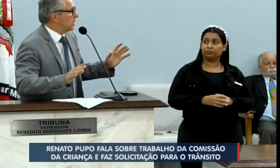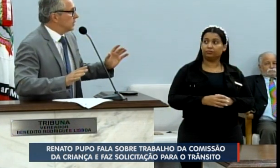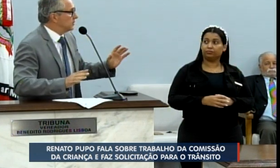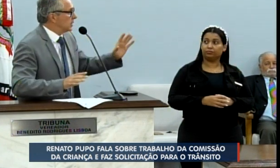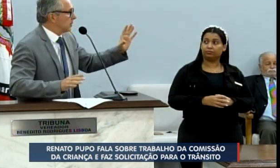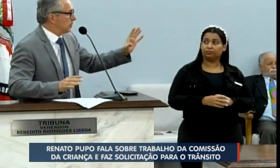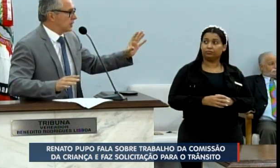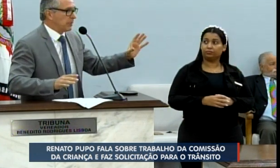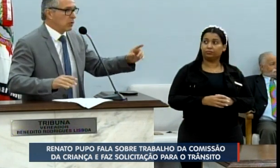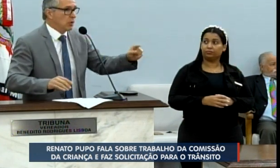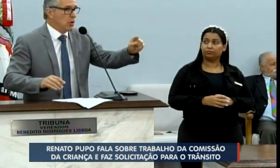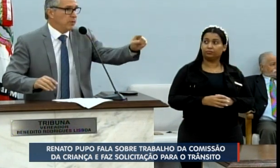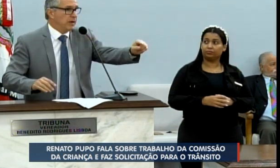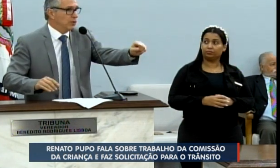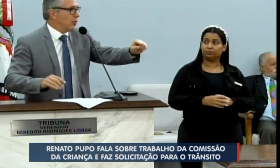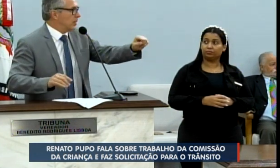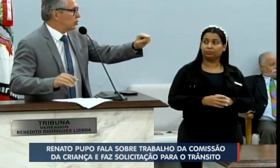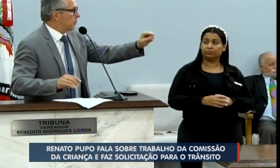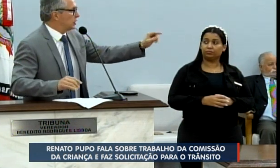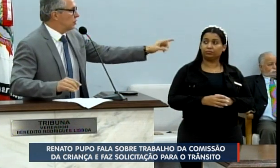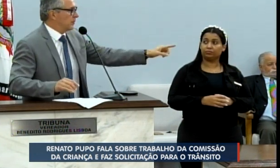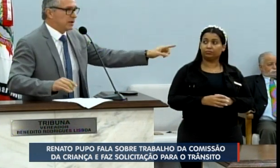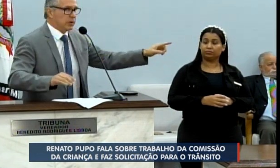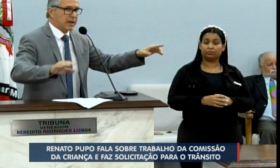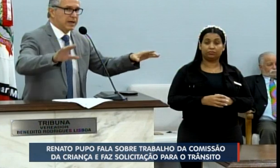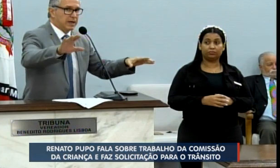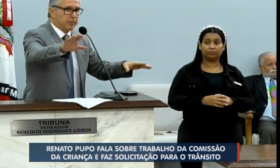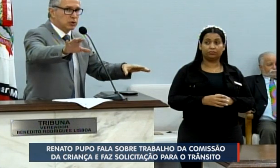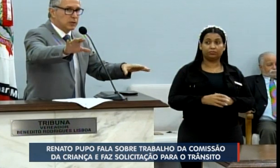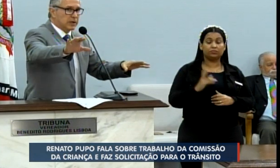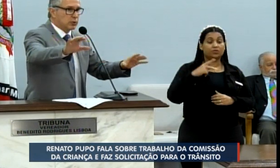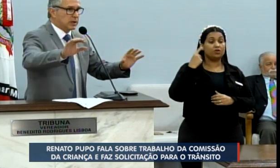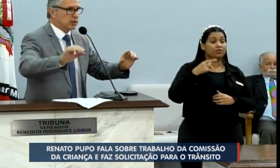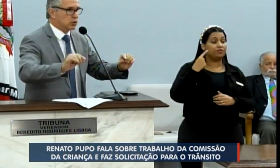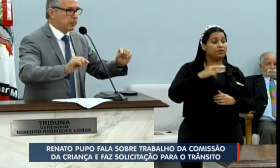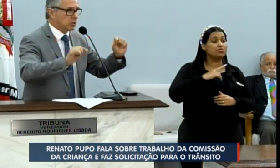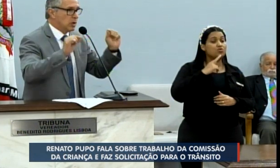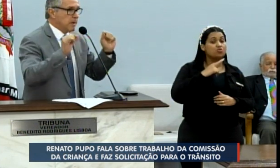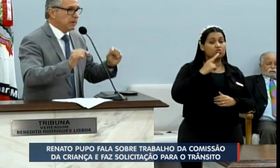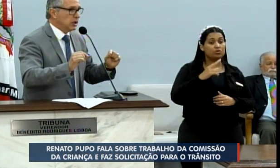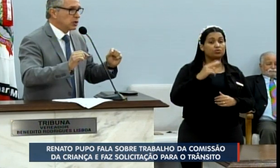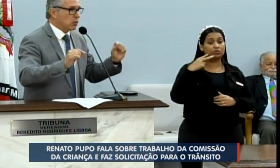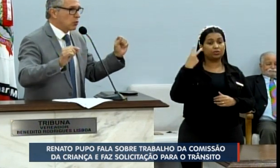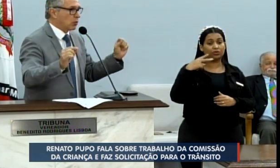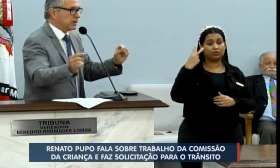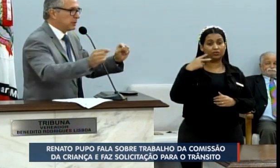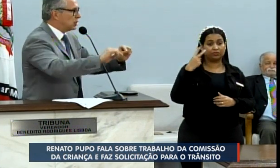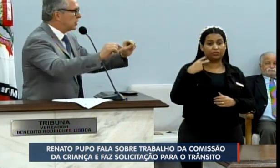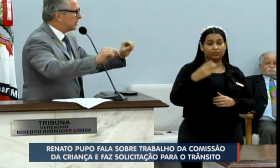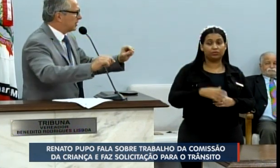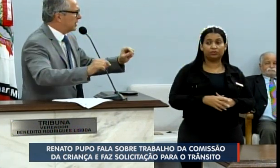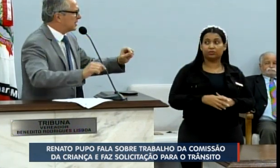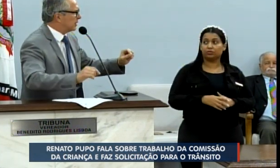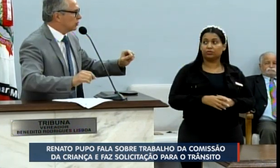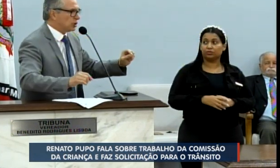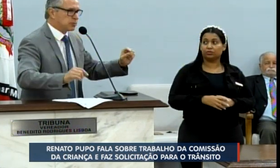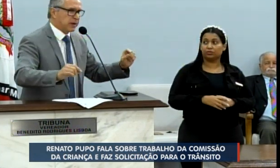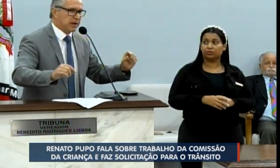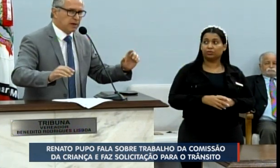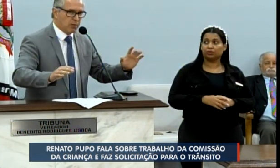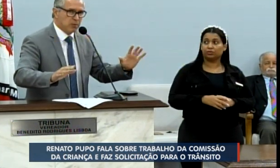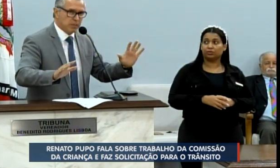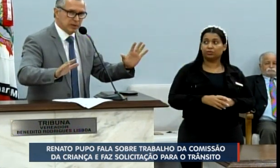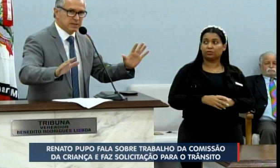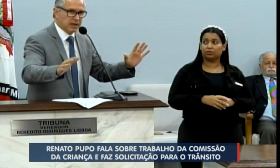vou pedir, é que meu tempo é curto, o vereador Robson pediu, a vereadora Karina pediu, o vereador Anderson pediu. Me deixem concluir, depois a gente dá 30 segundinhos